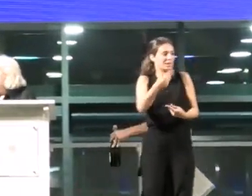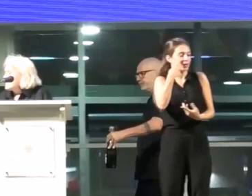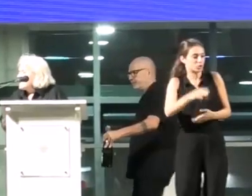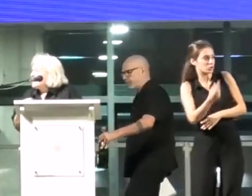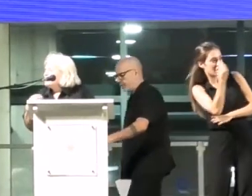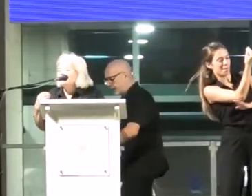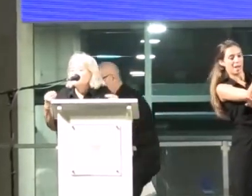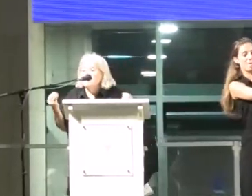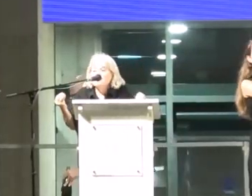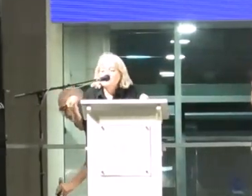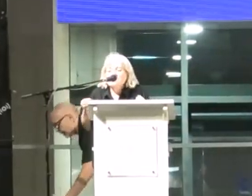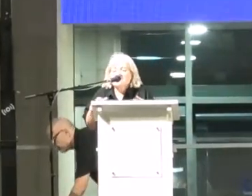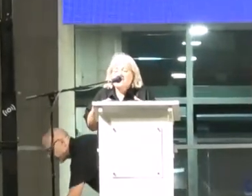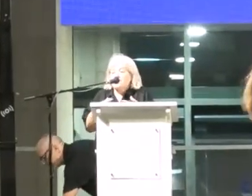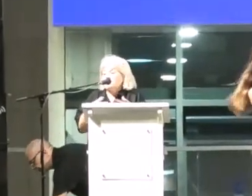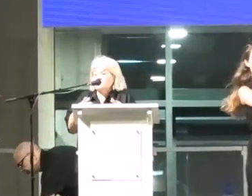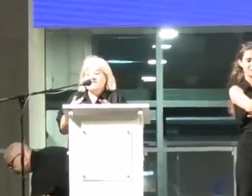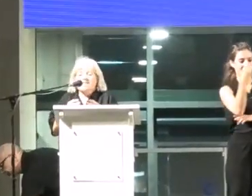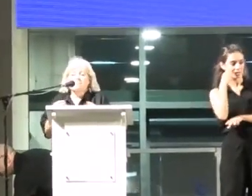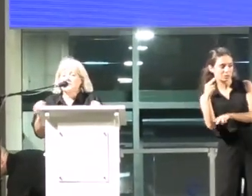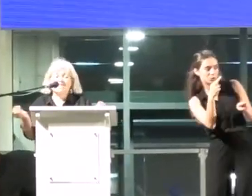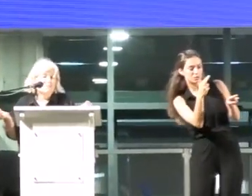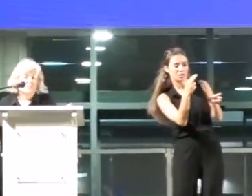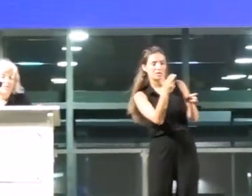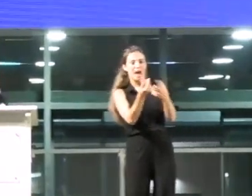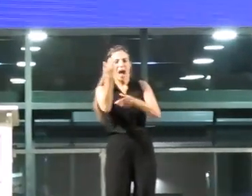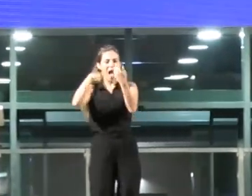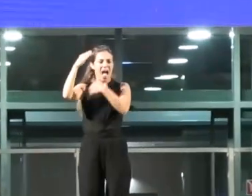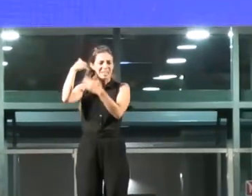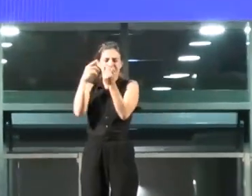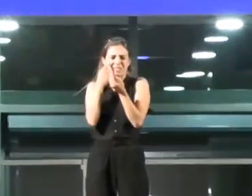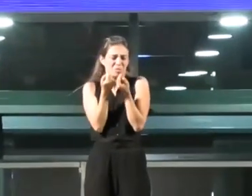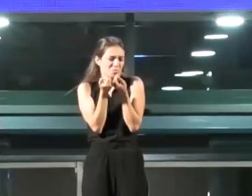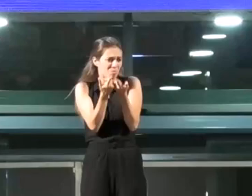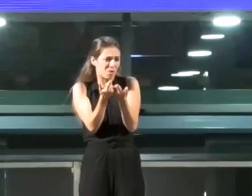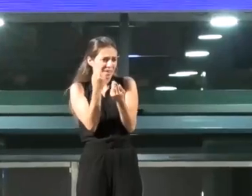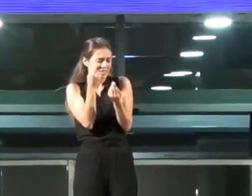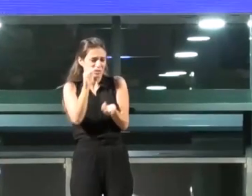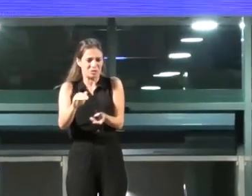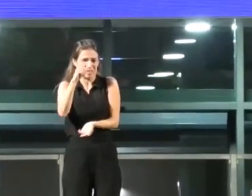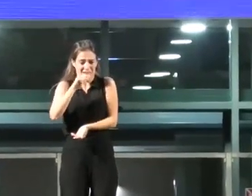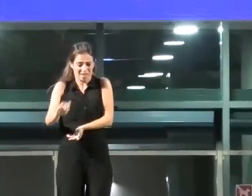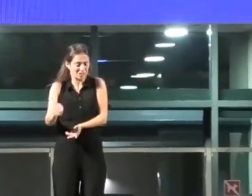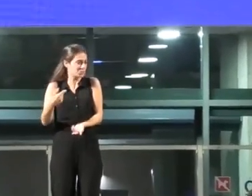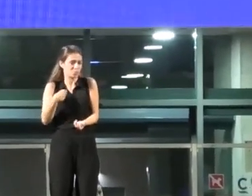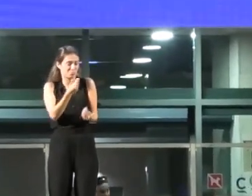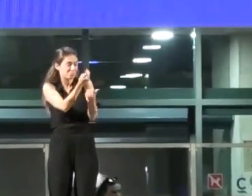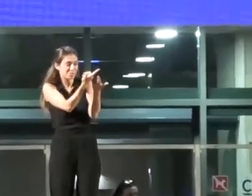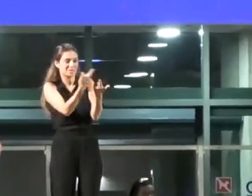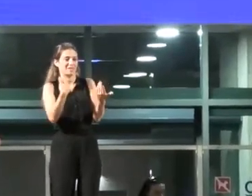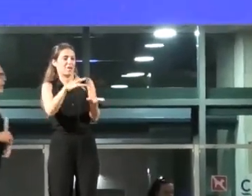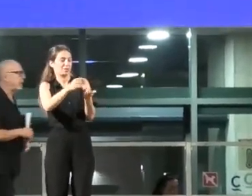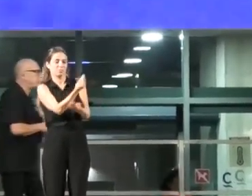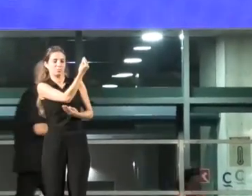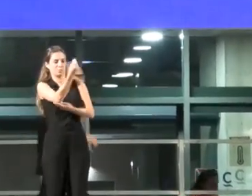petits era emocionant que sortíssim i llavors sortien tan poquet que quasi que no us veia. Crec que feu una